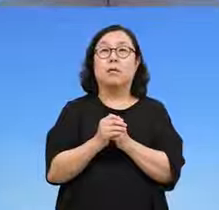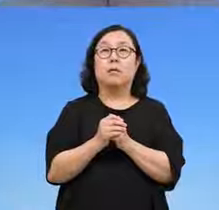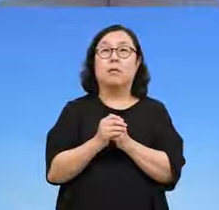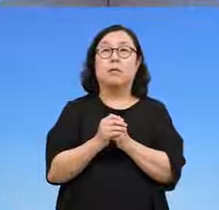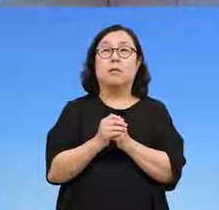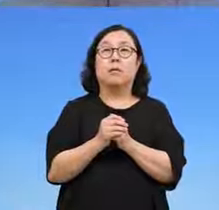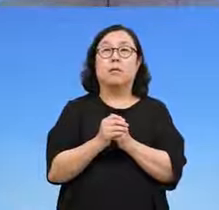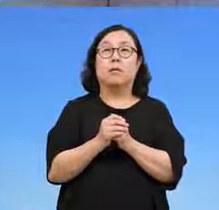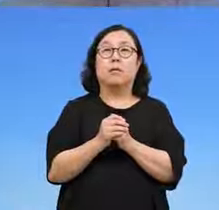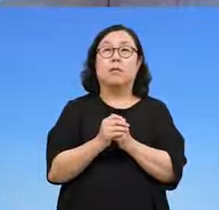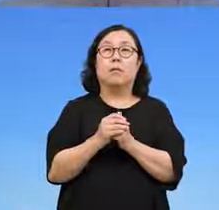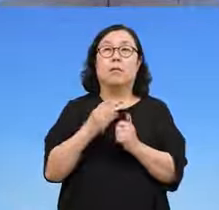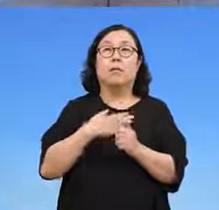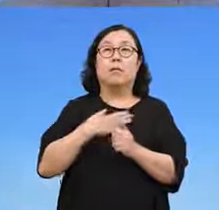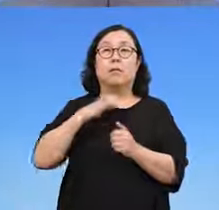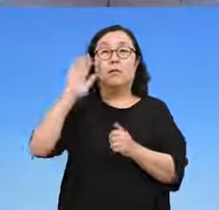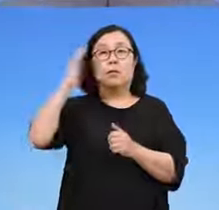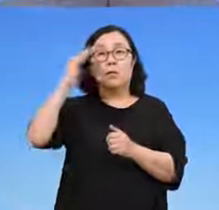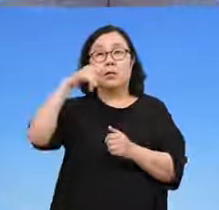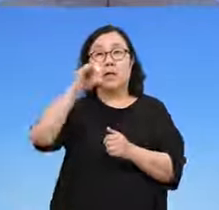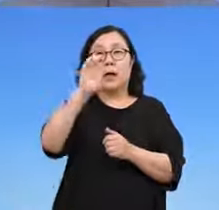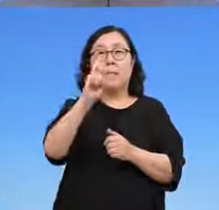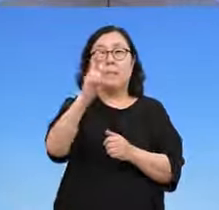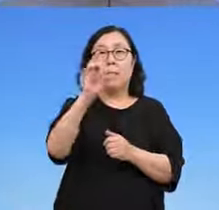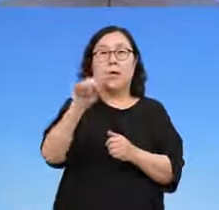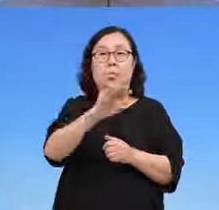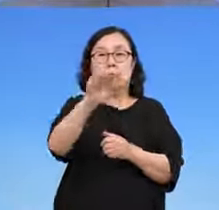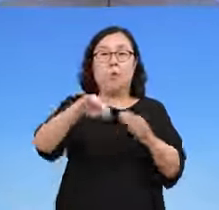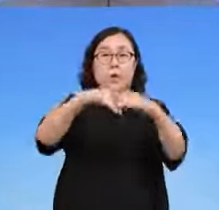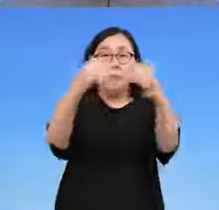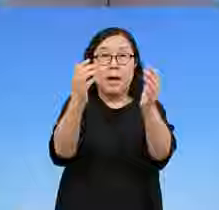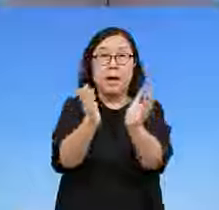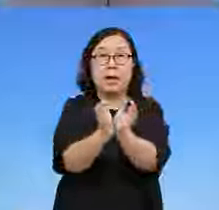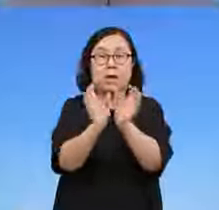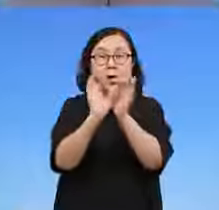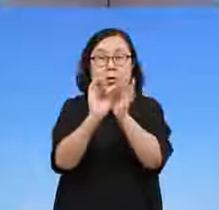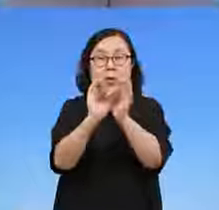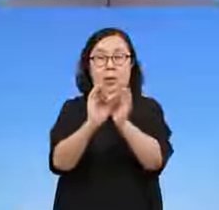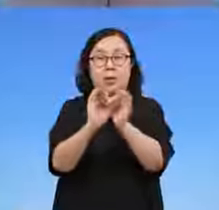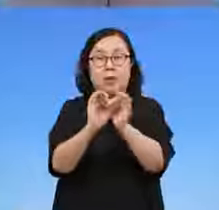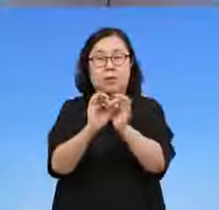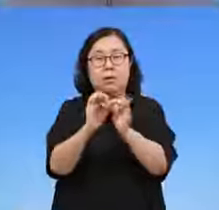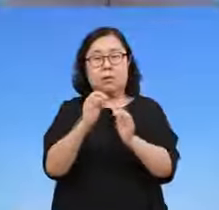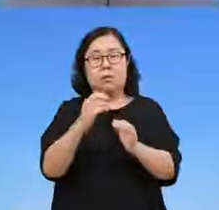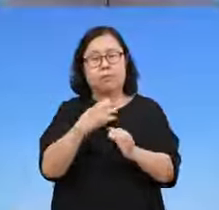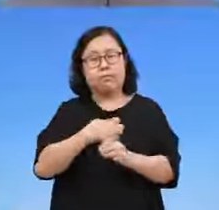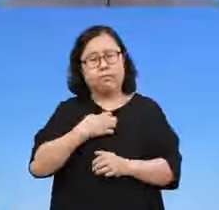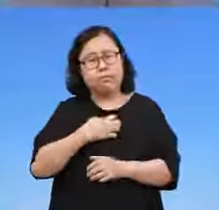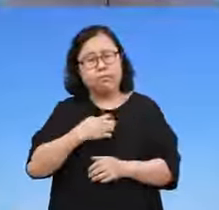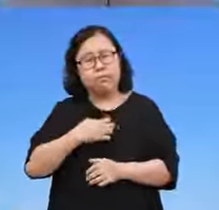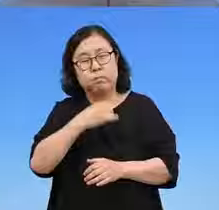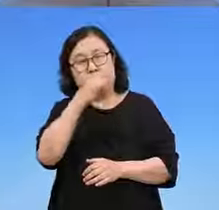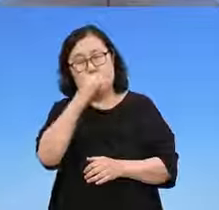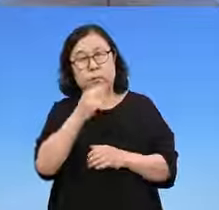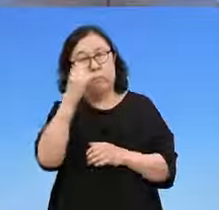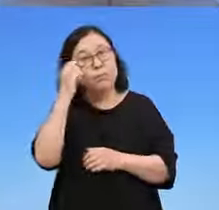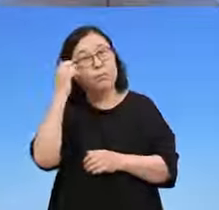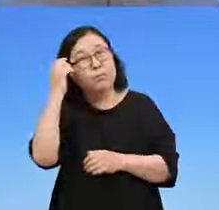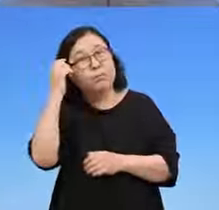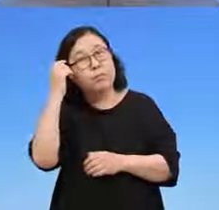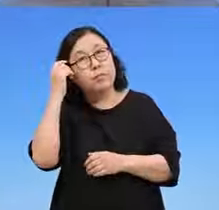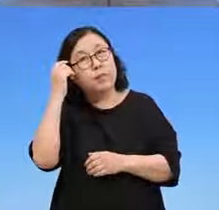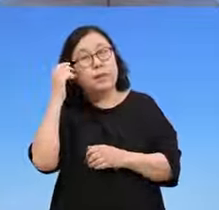여러분 이미 다 뭐 눈치채셨겠지만요, 저는 요즘에 이제 이 가평 우리 마을을 통해 지금 큰 근심이 하나 있습니다.